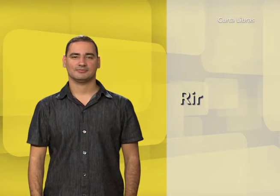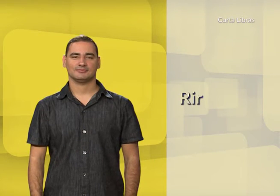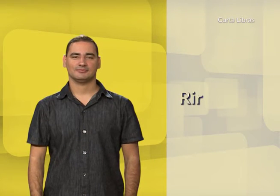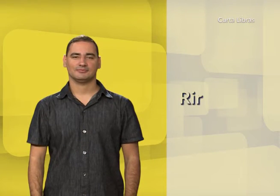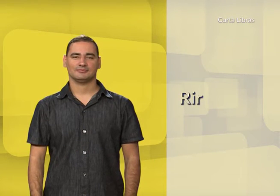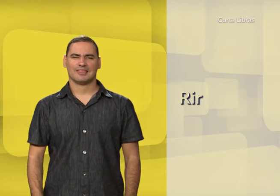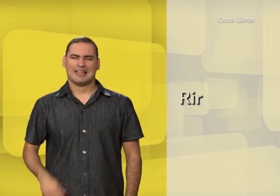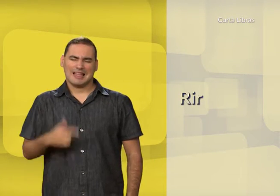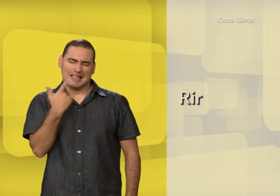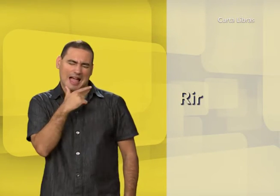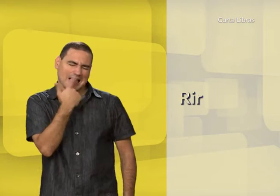Here